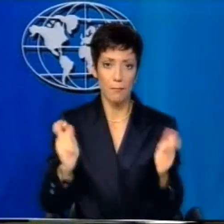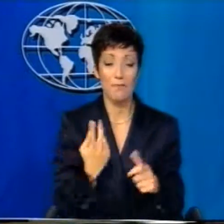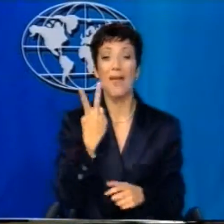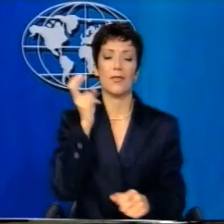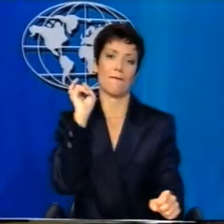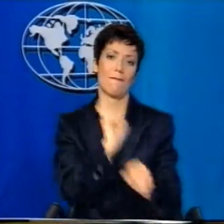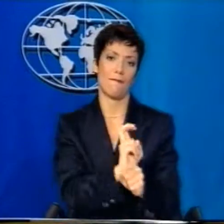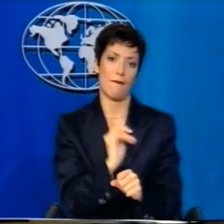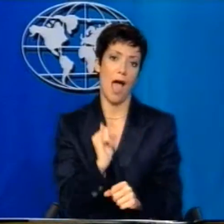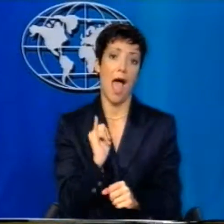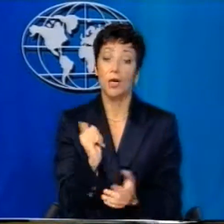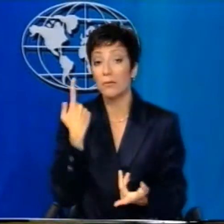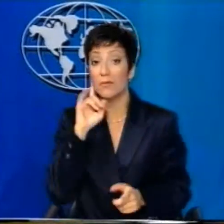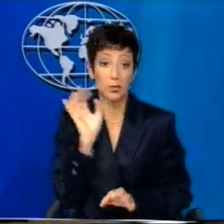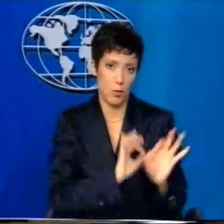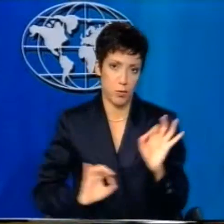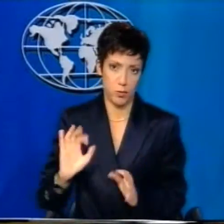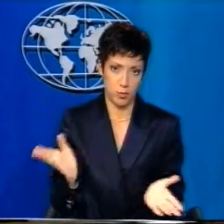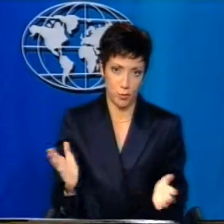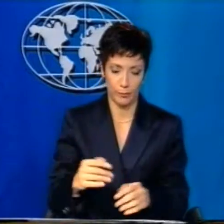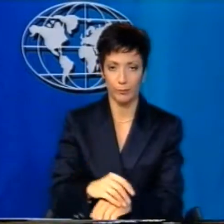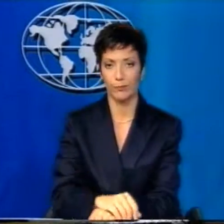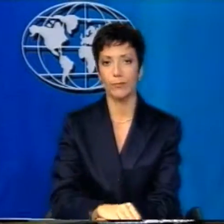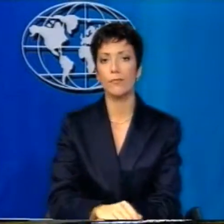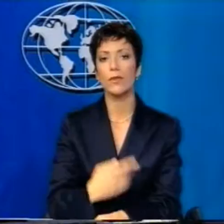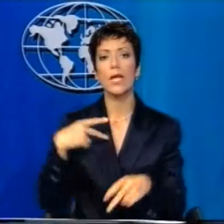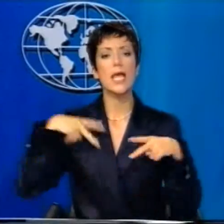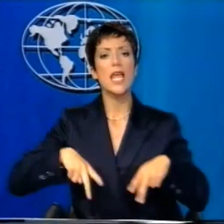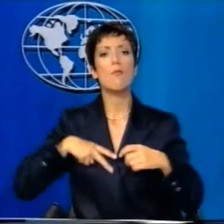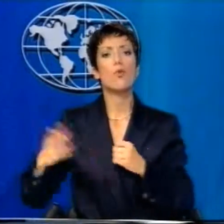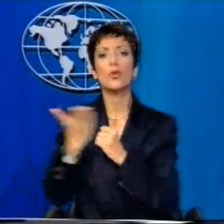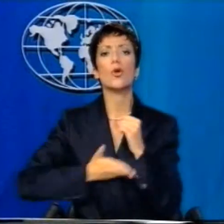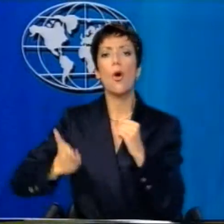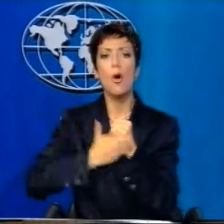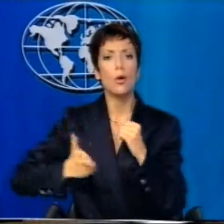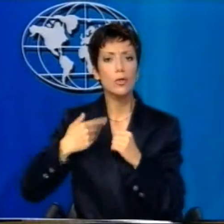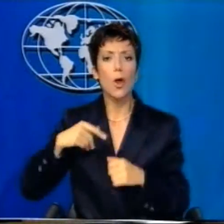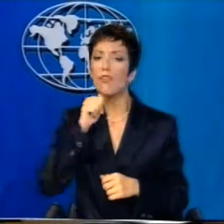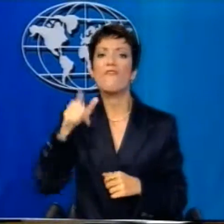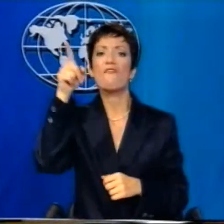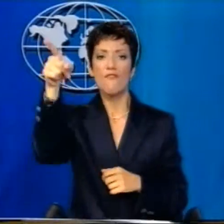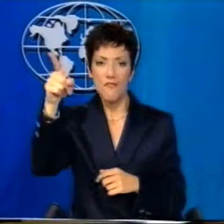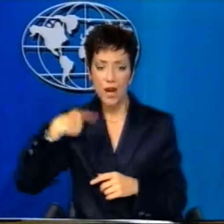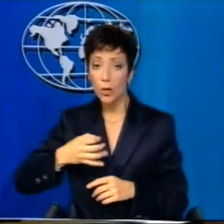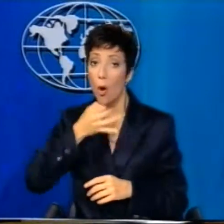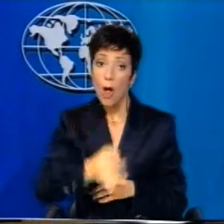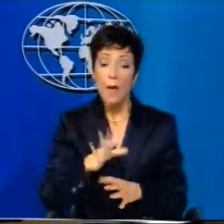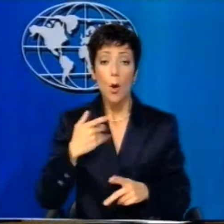Κοτόπουλα που ενδέχεται να έχουν μολυνθεί από διοξίνη έχουν εισαχθεί στη χώρα μας, υποστηρίζει το Βελγικό Υπουργείο